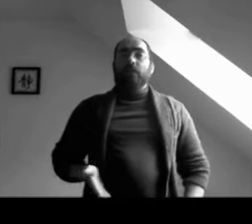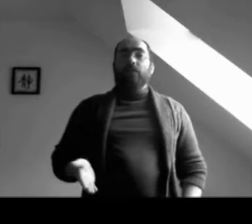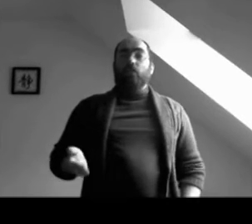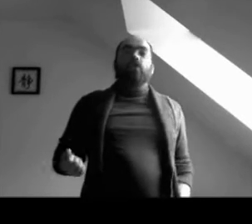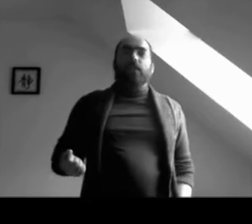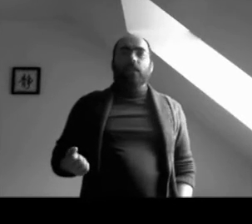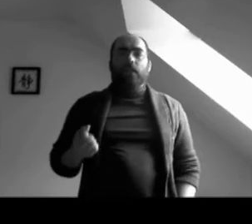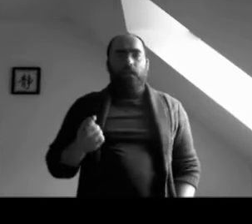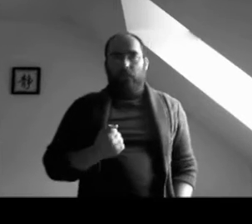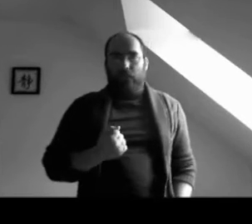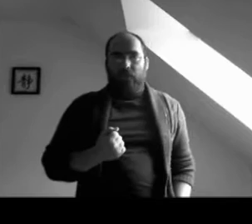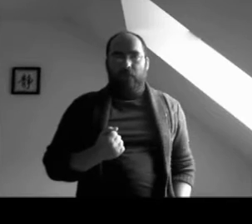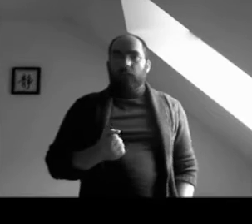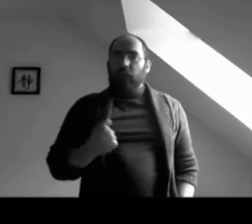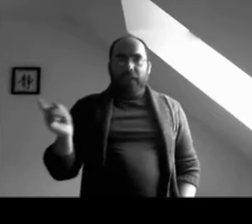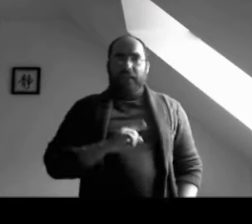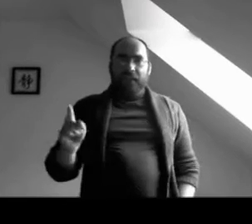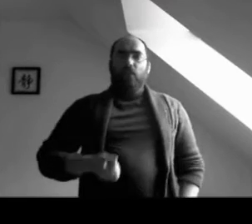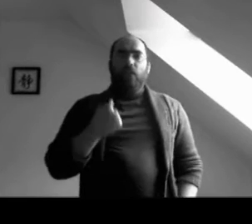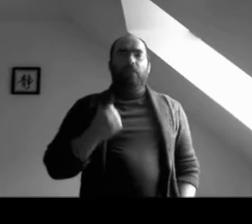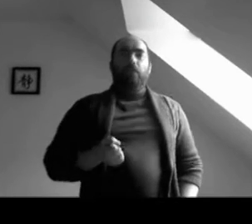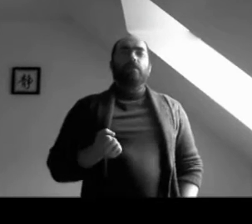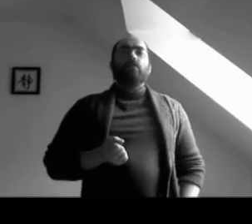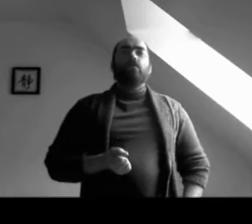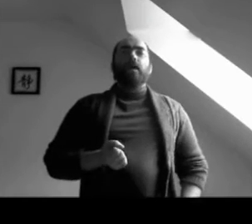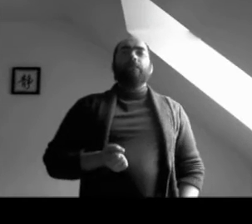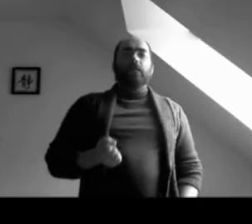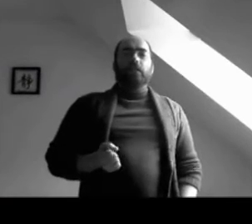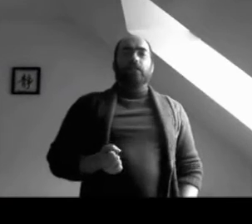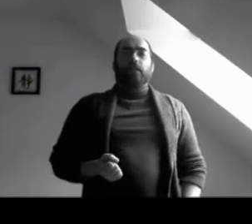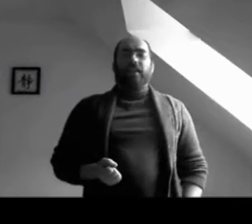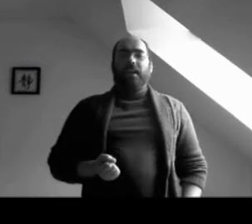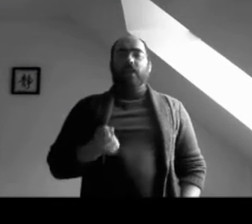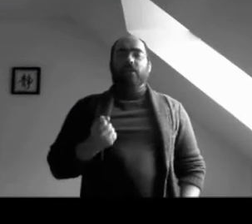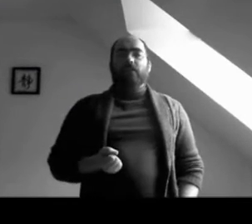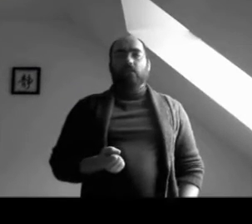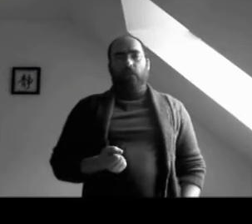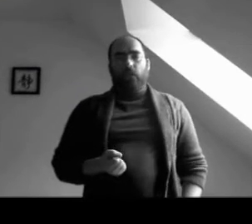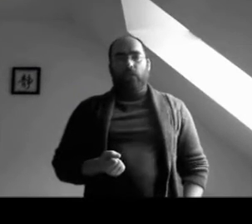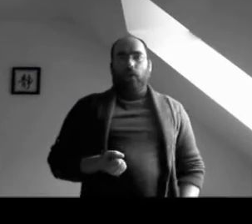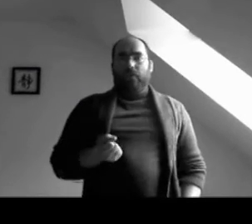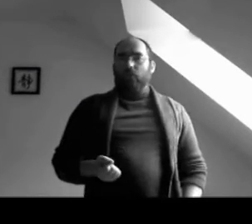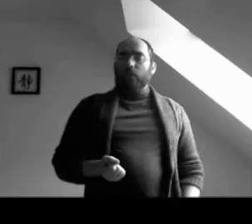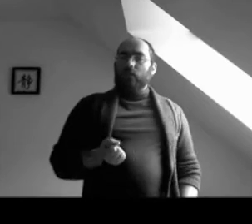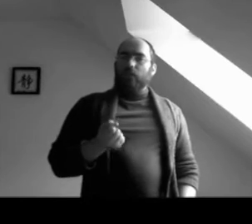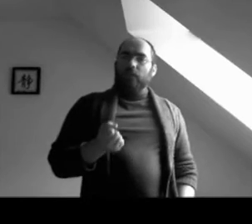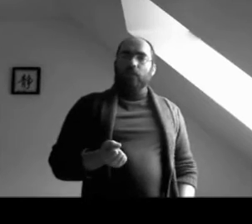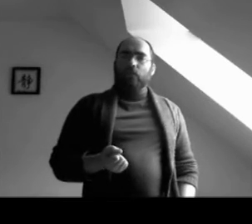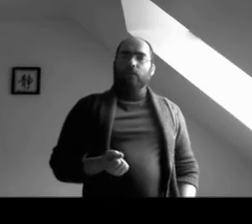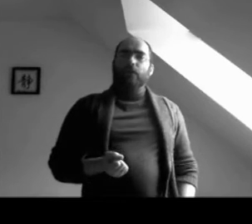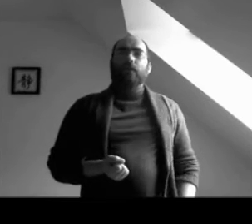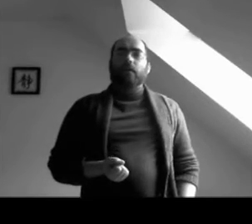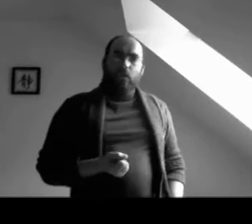assisté à un film gentillé et inoffensif. Il n'en est rien, le film possède une trame dense et un large éventail de situations, articulées dans le